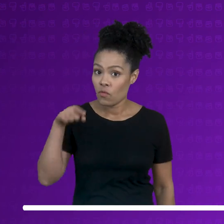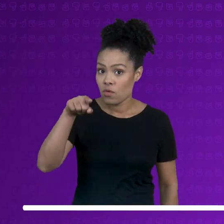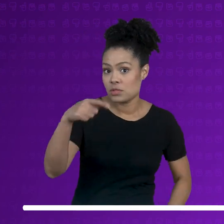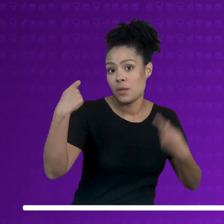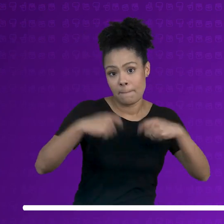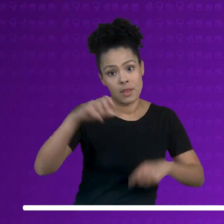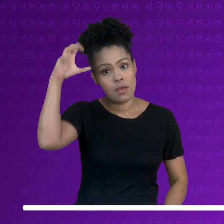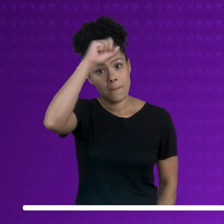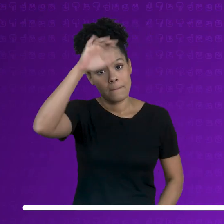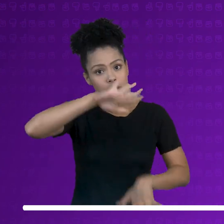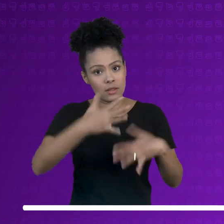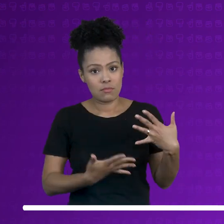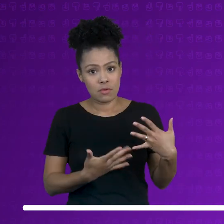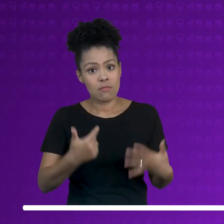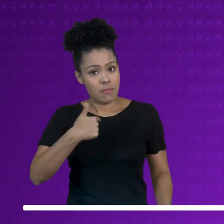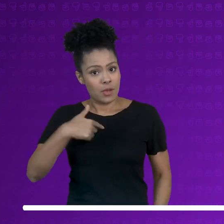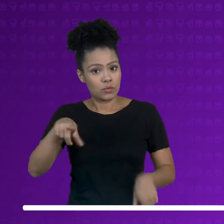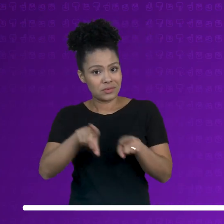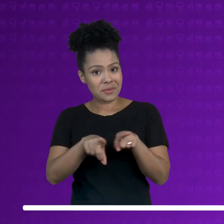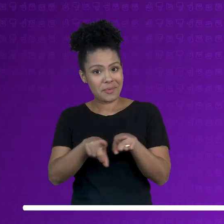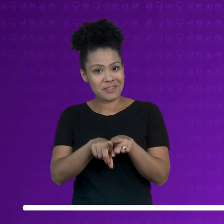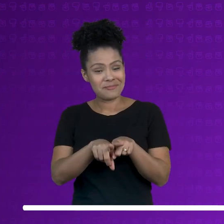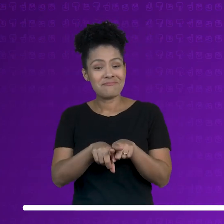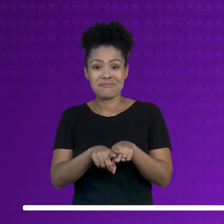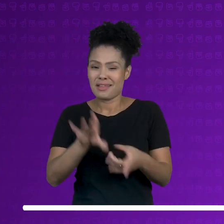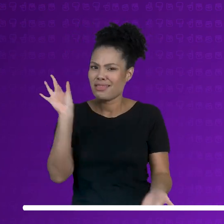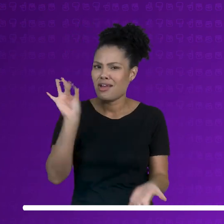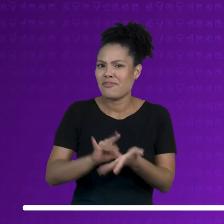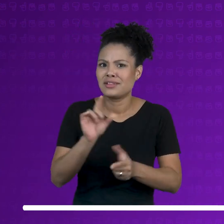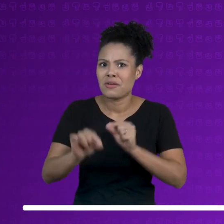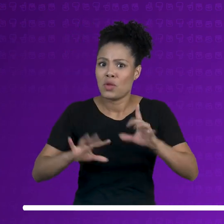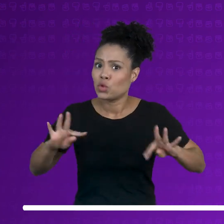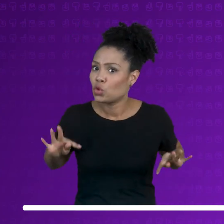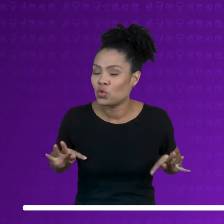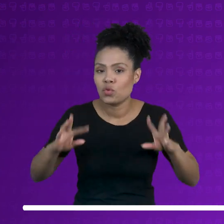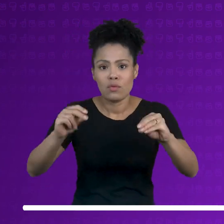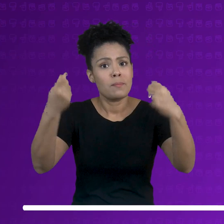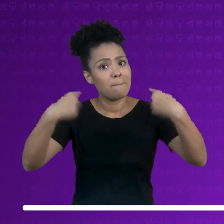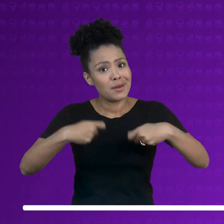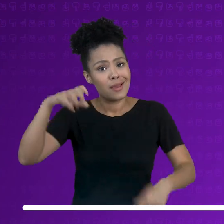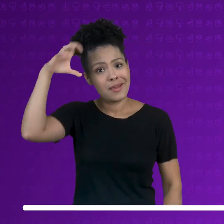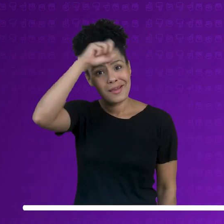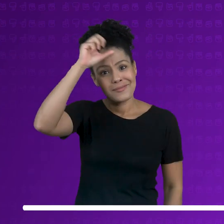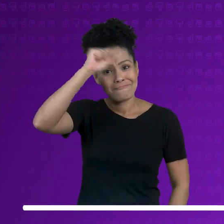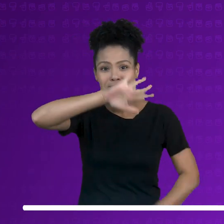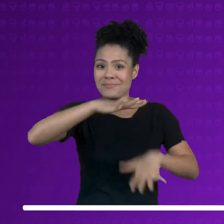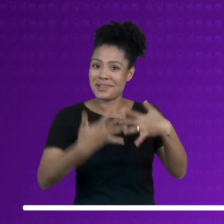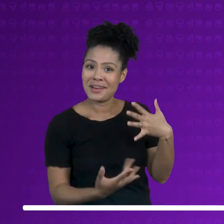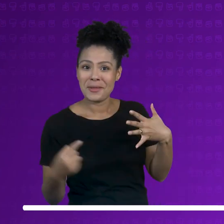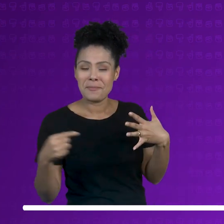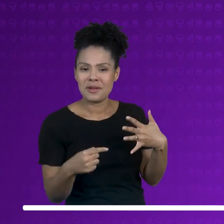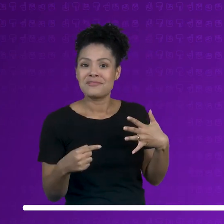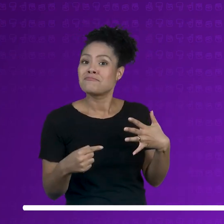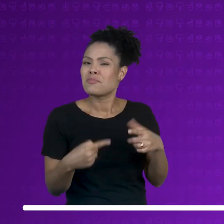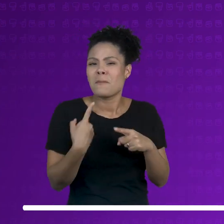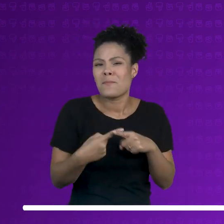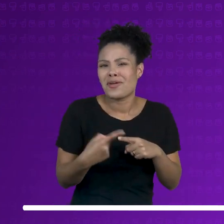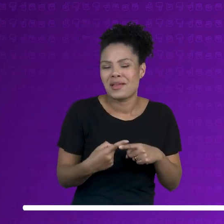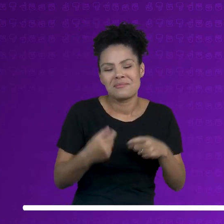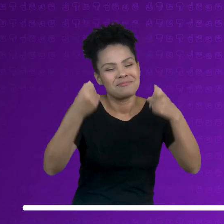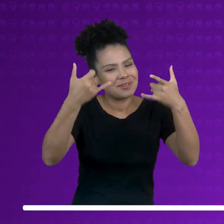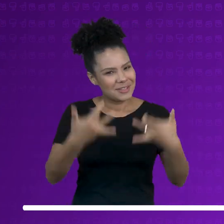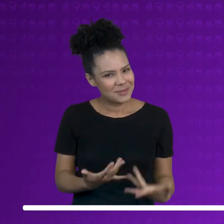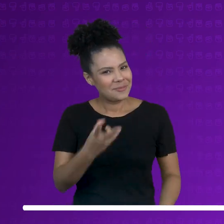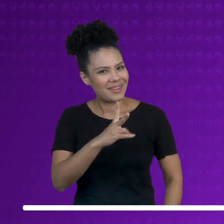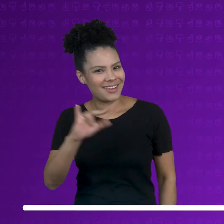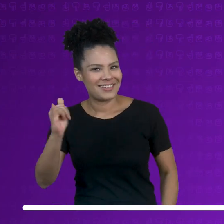Você precisa aprender Libras. Eu preciso aprender Libras. Na verdade, todos nós deveríamos aprender a língua brasileira de sinais.